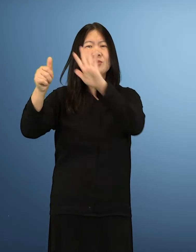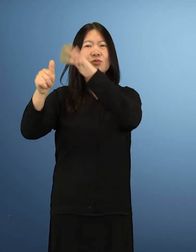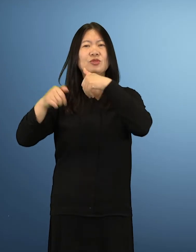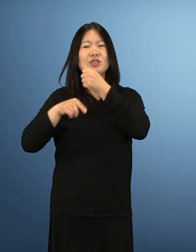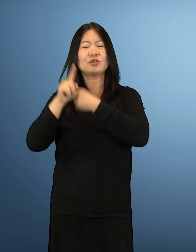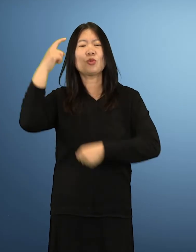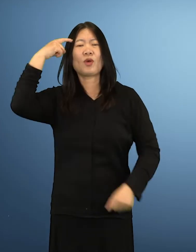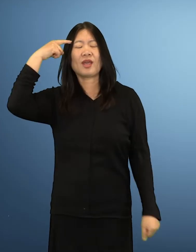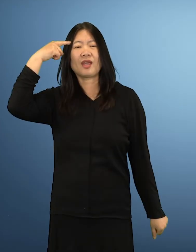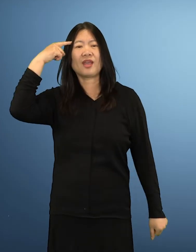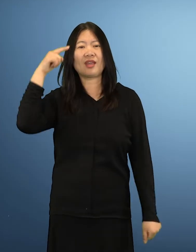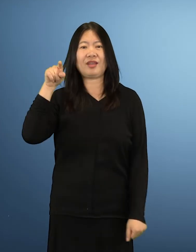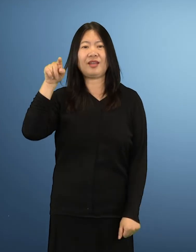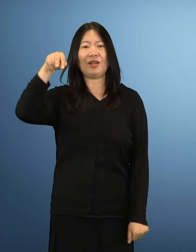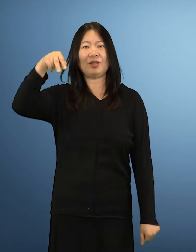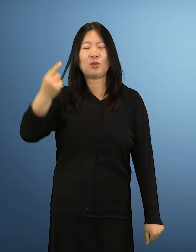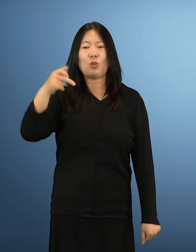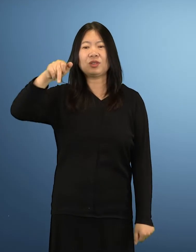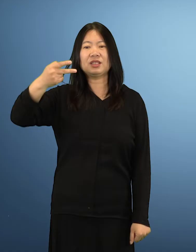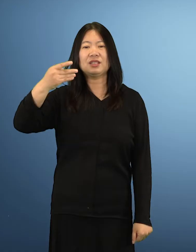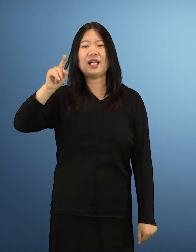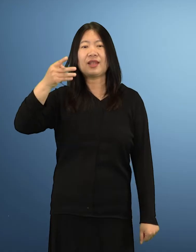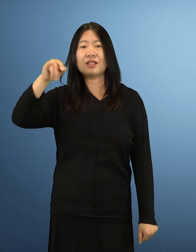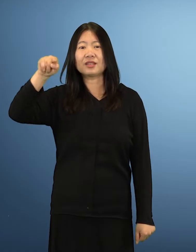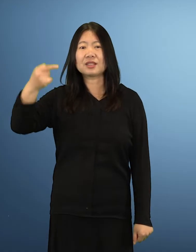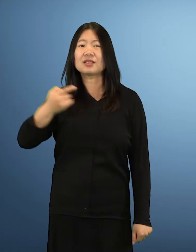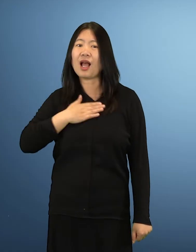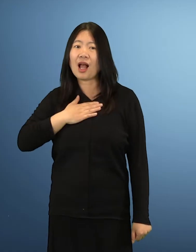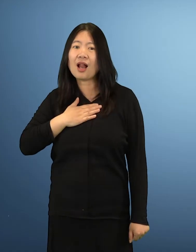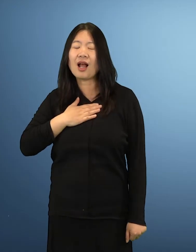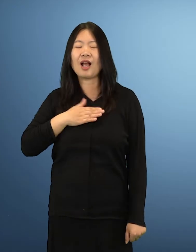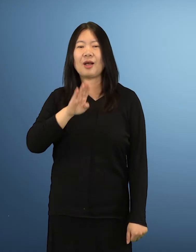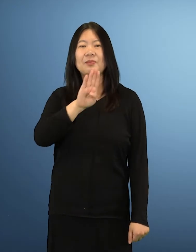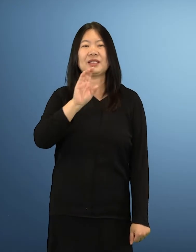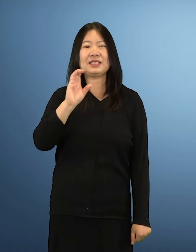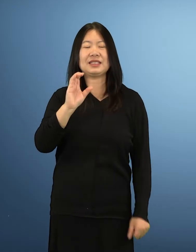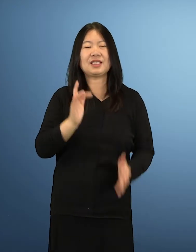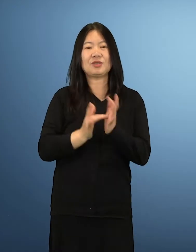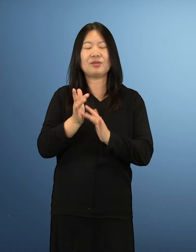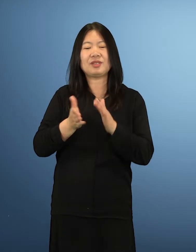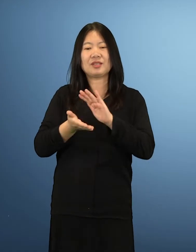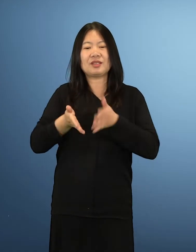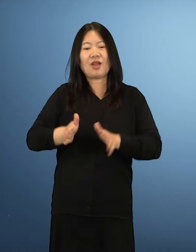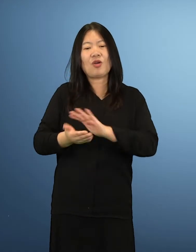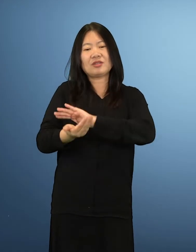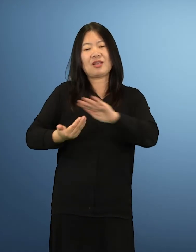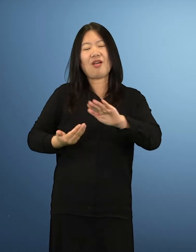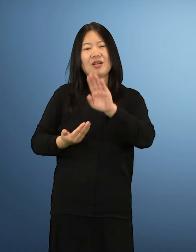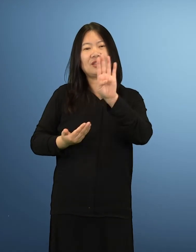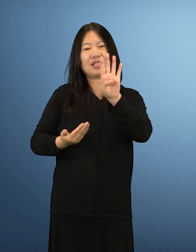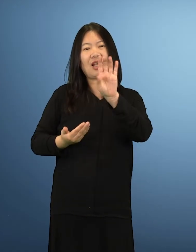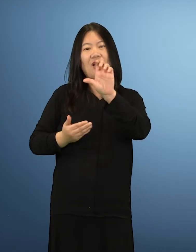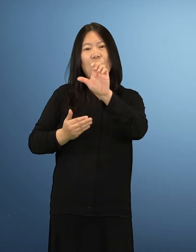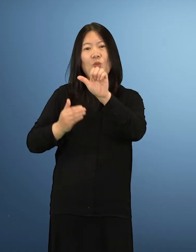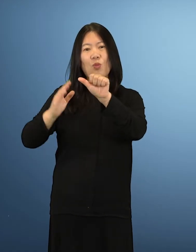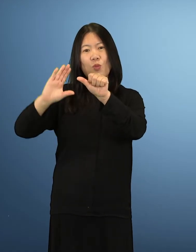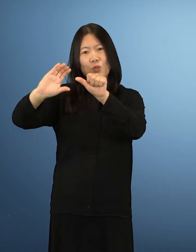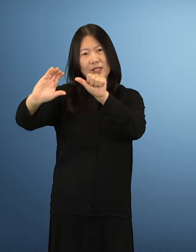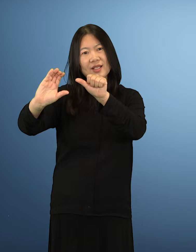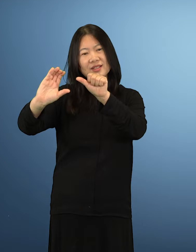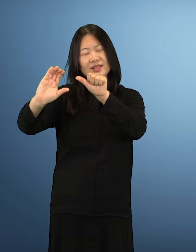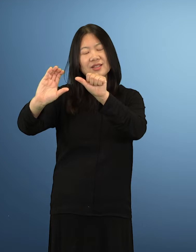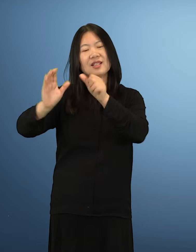소크라테스는 아시는 대로 BC 예수님이 태어나기도 전인 4, 5세기 경의